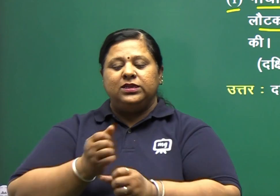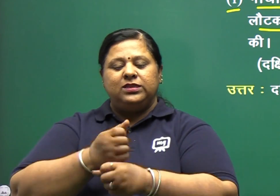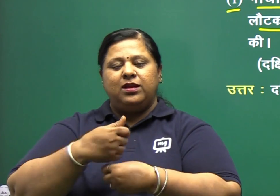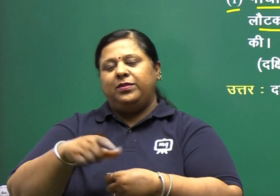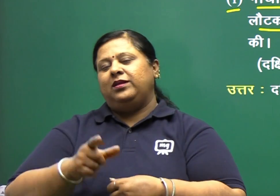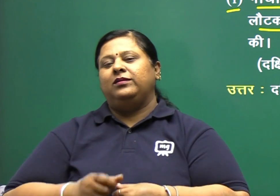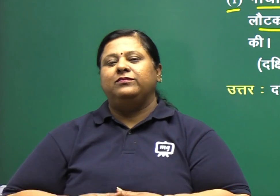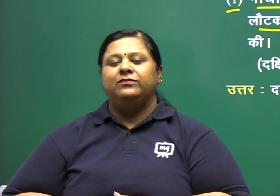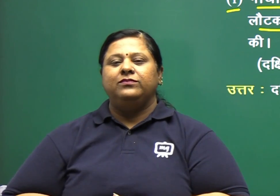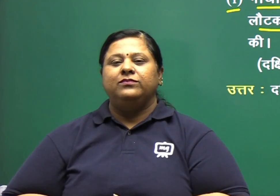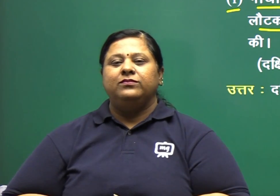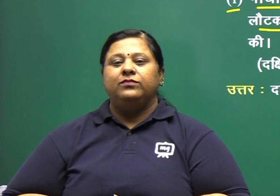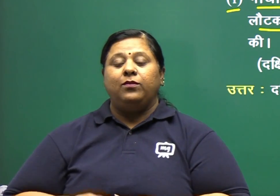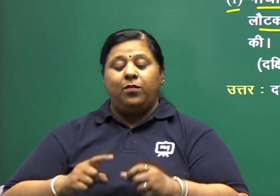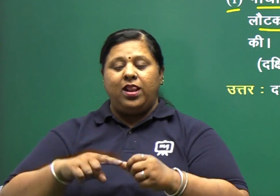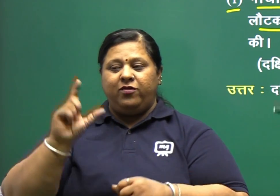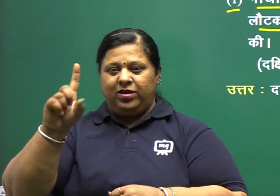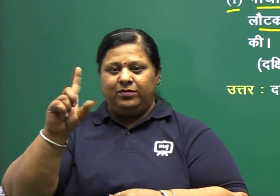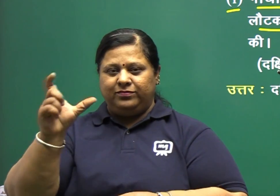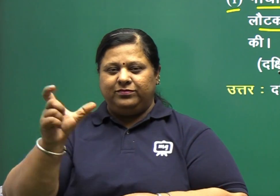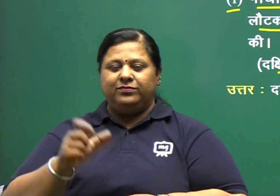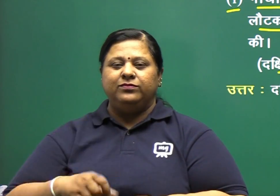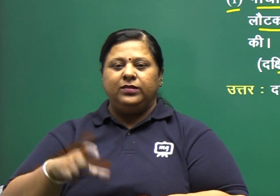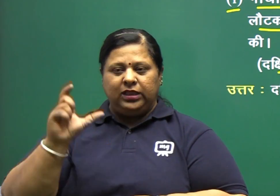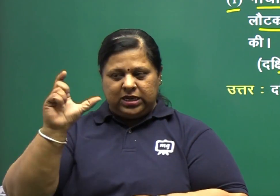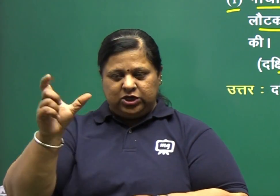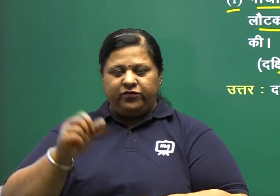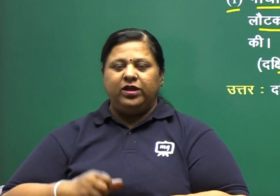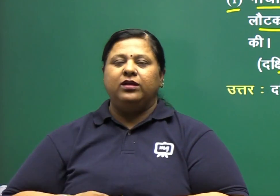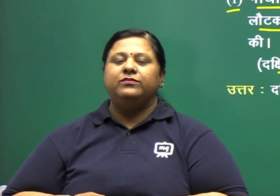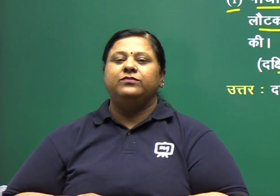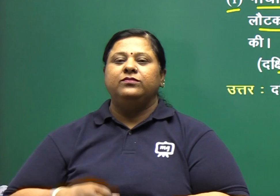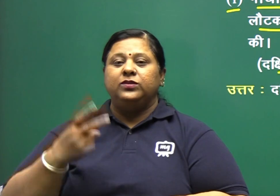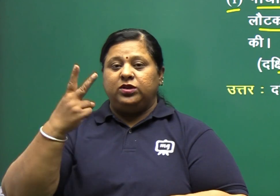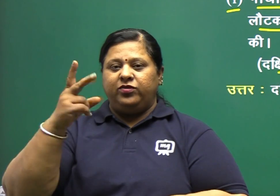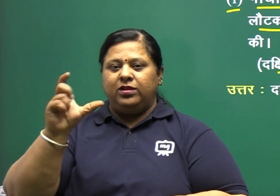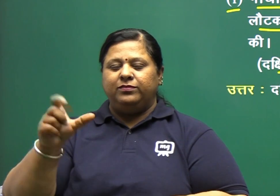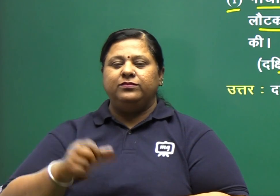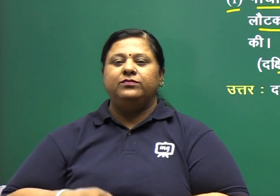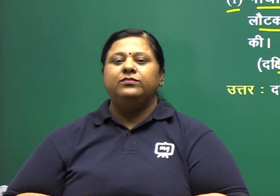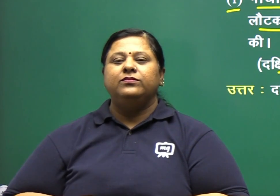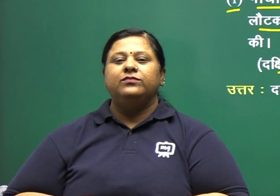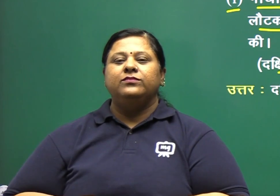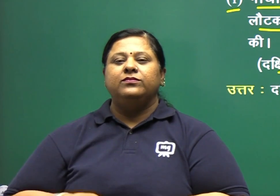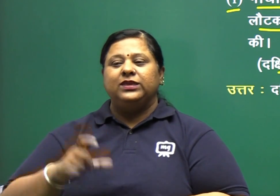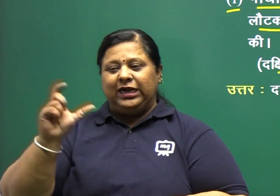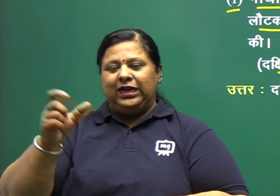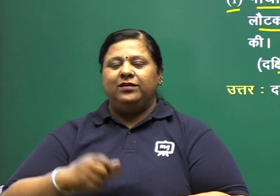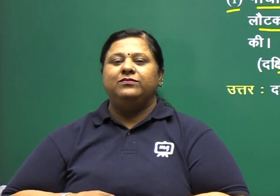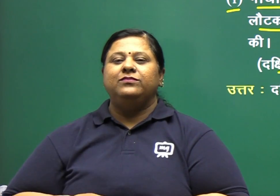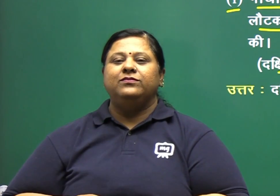स्थापना की। पहला विकल्प दक्षिण अफ्रीका या दूसरा विकल्प